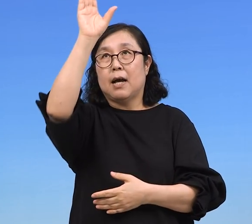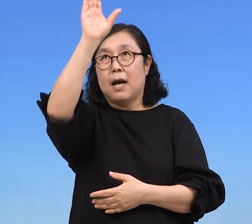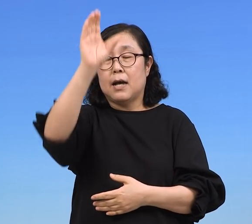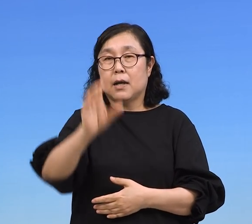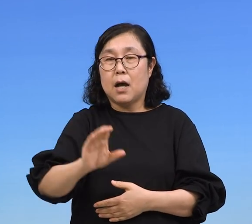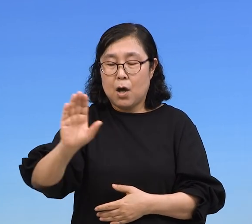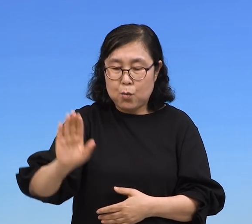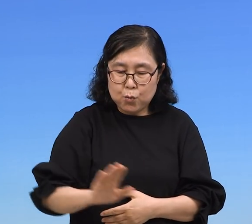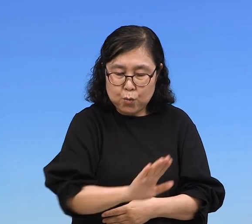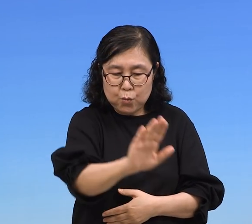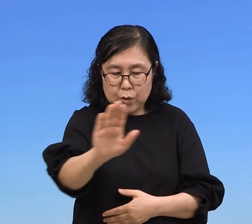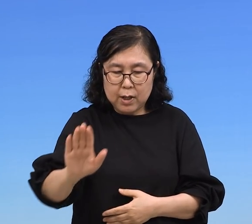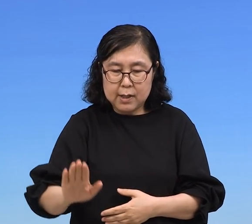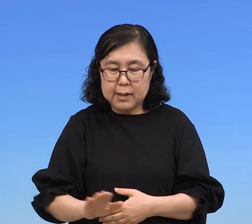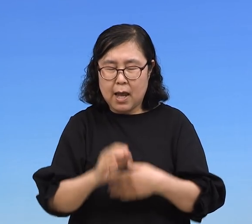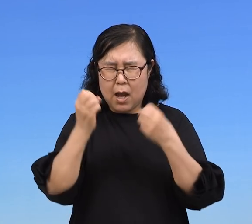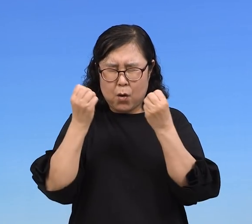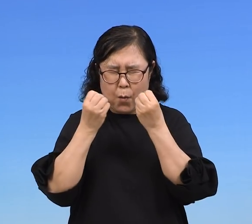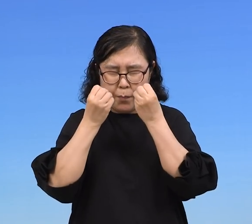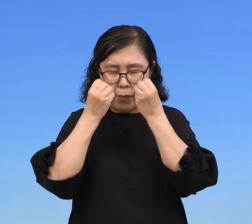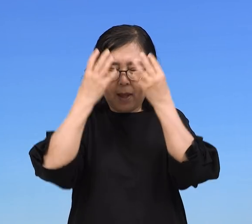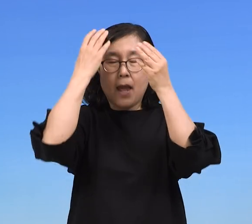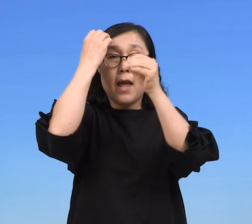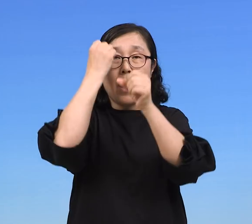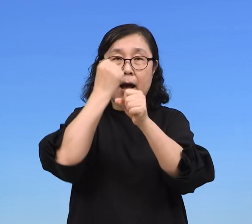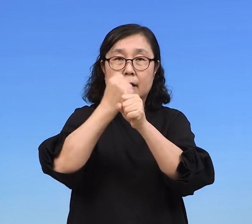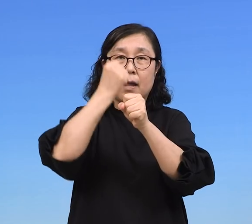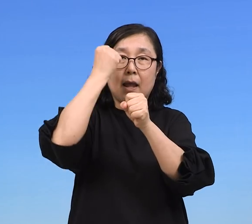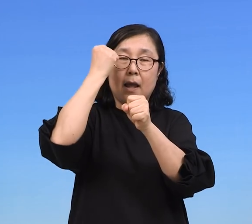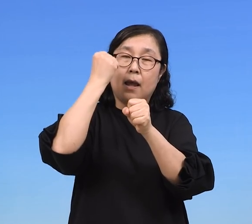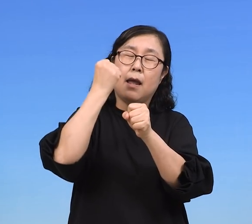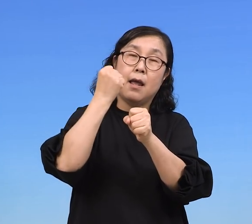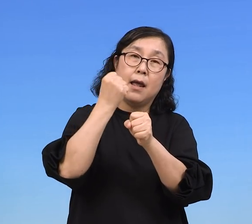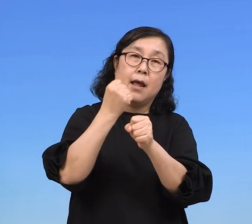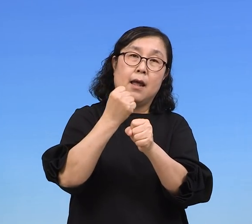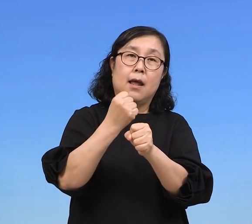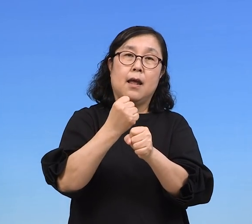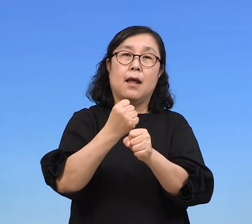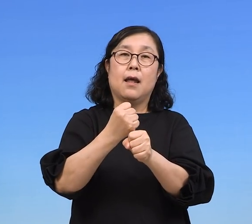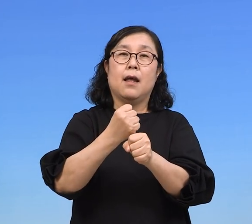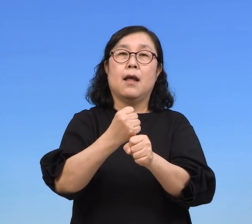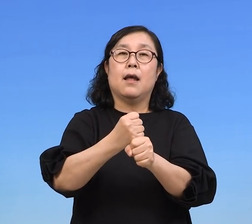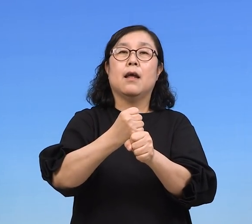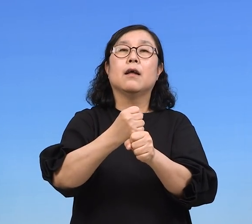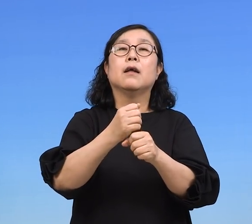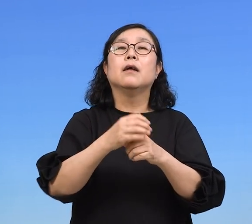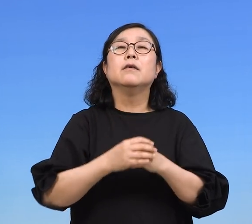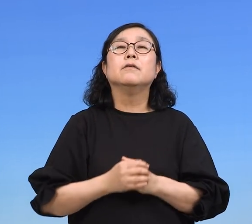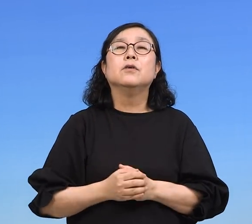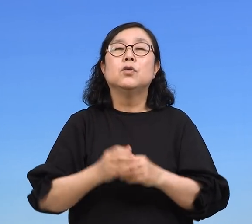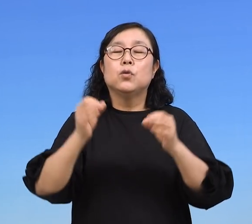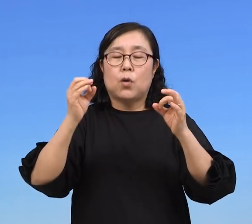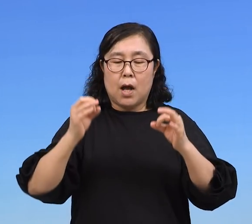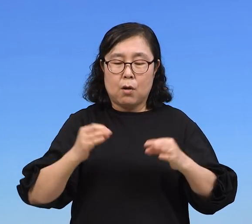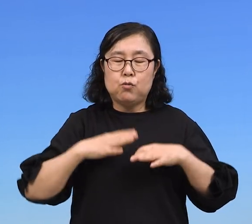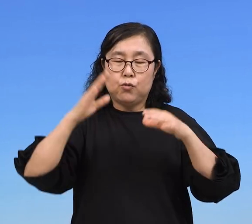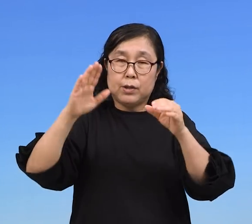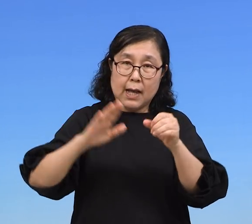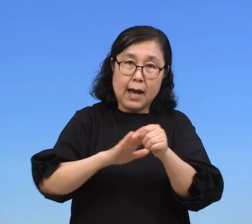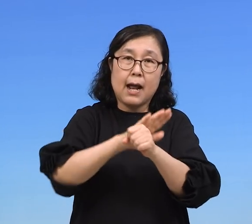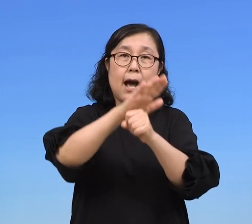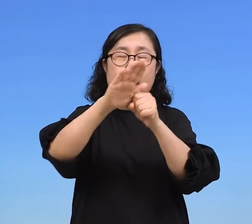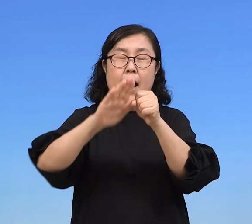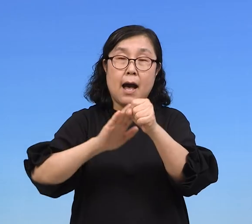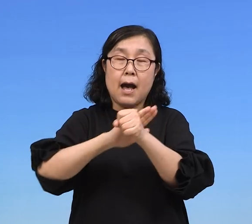십자가 우릴 새롭게 하네. 여러분 간절히 사모하며 십자가를 노래합니다.